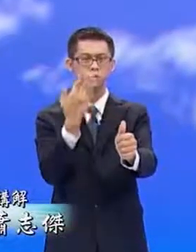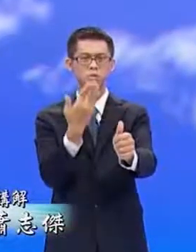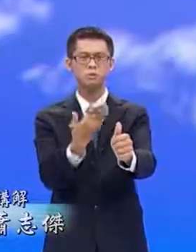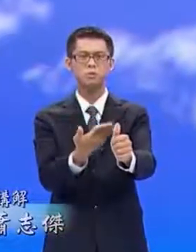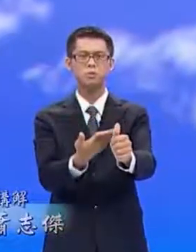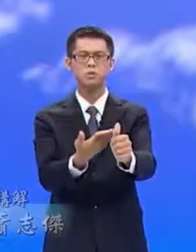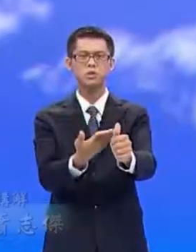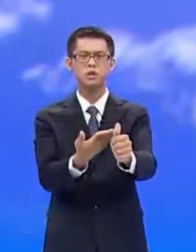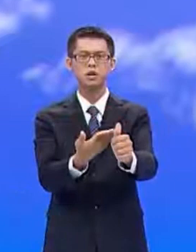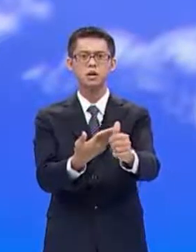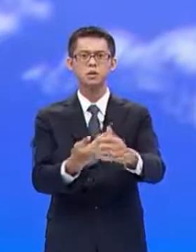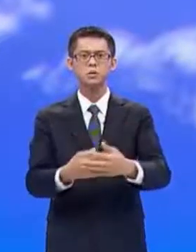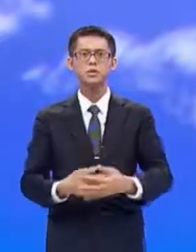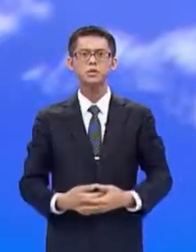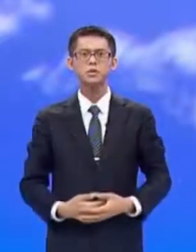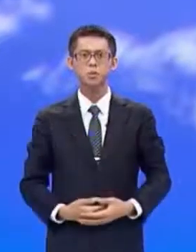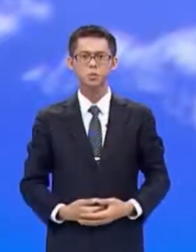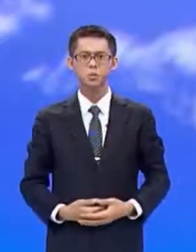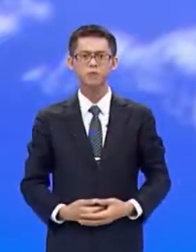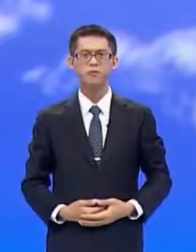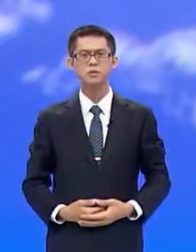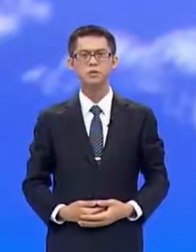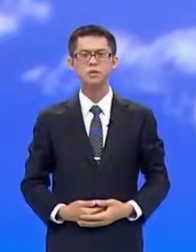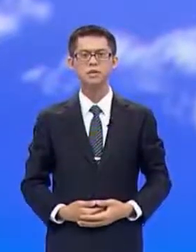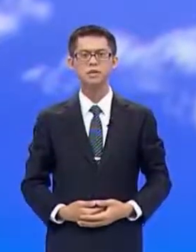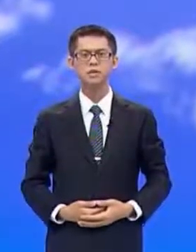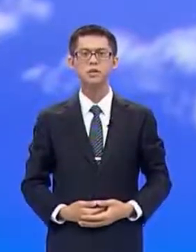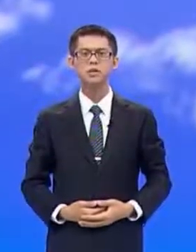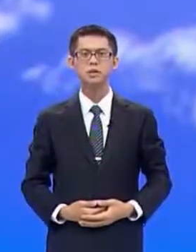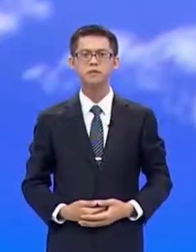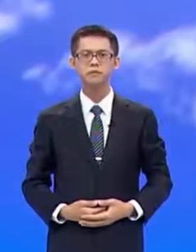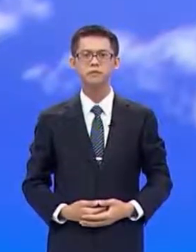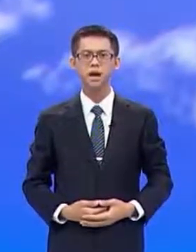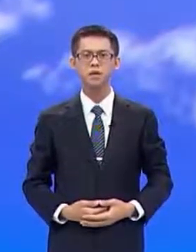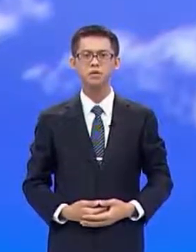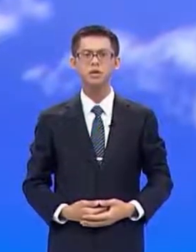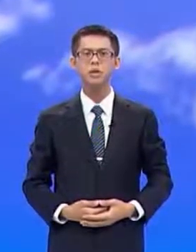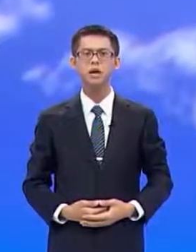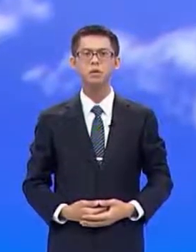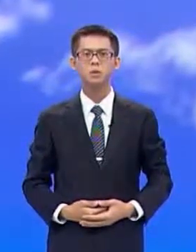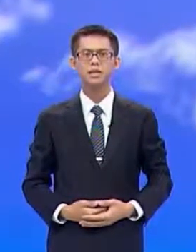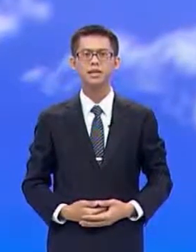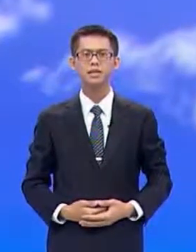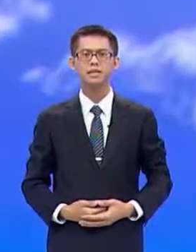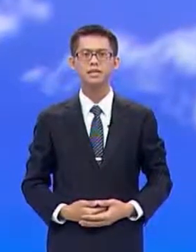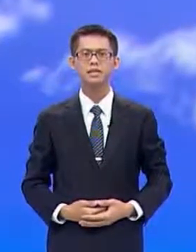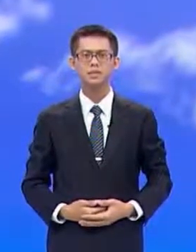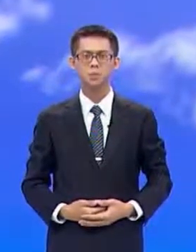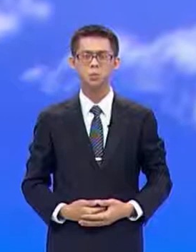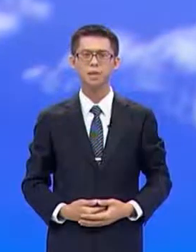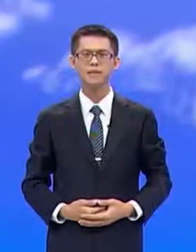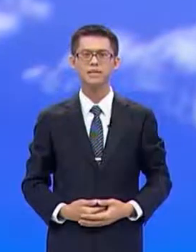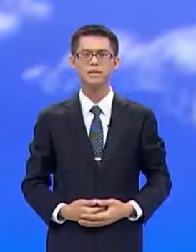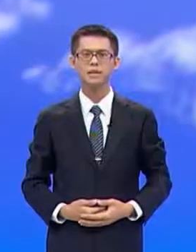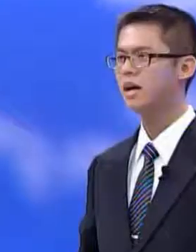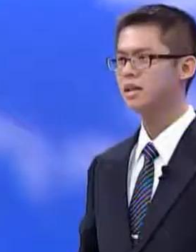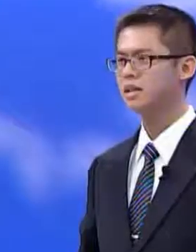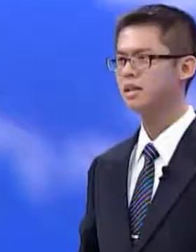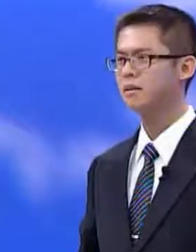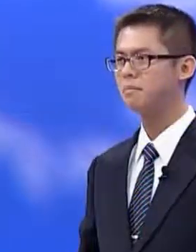去布施。所以走入佛门修行，学习的佛法，就要懂得力行四无量心，慈